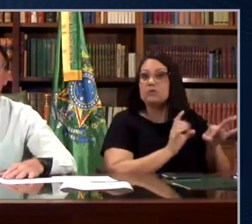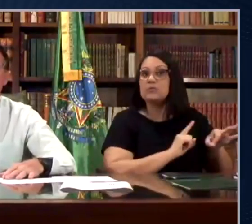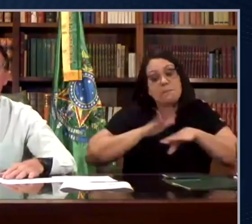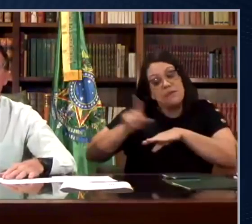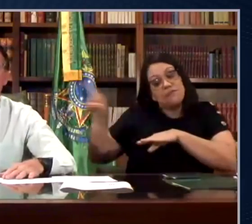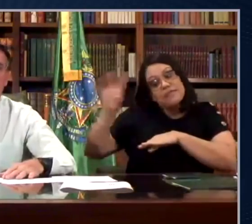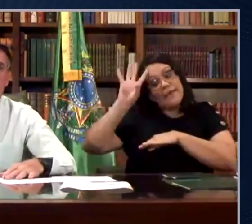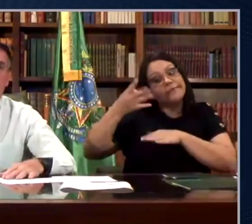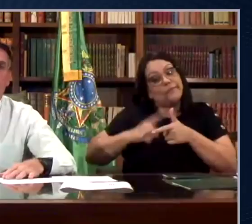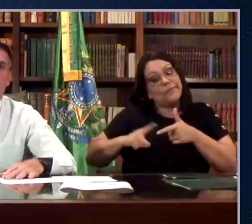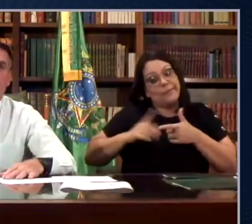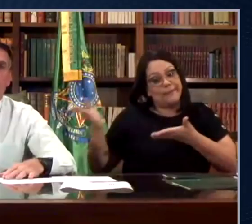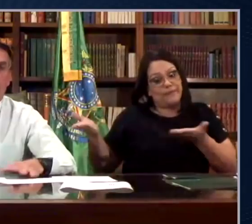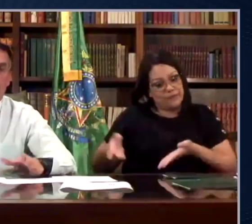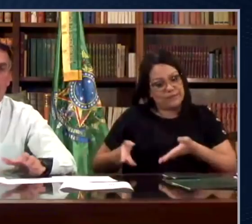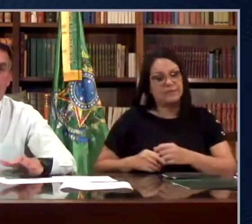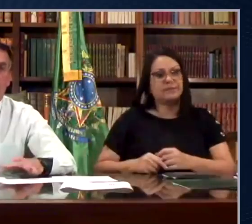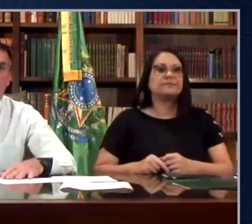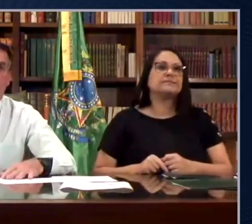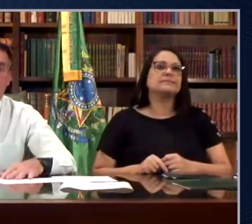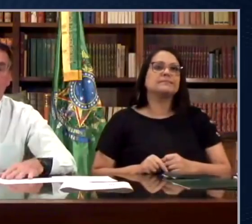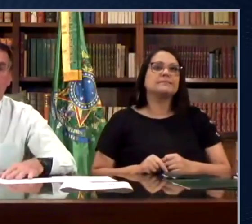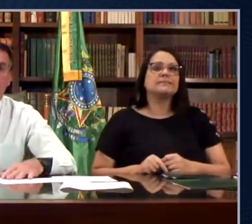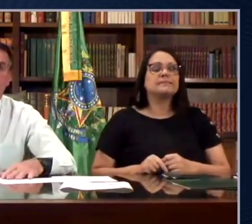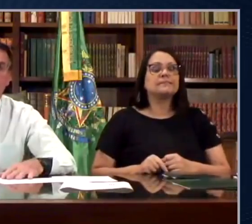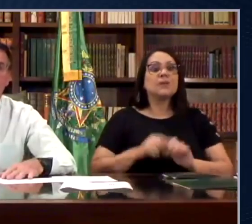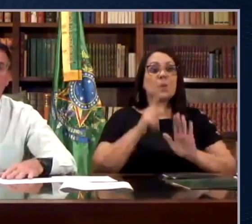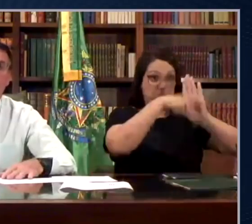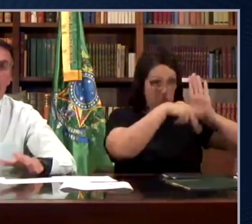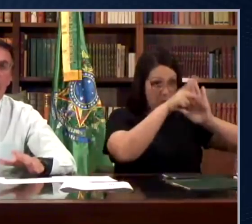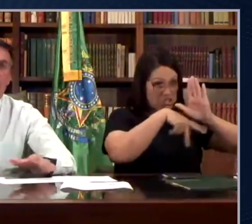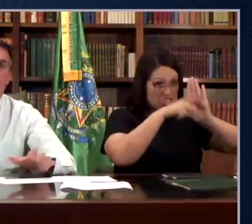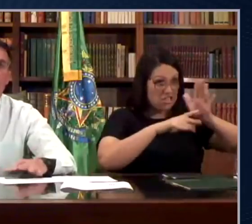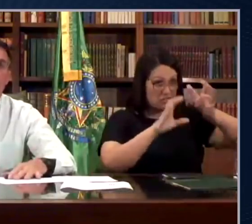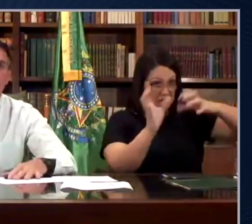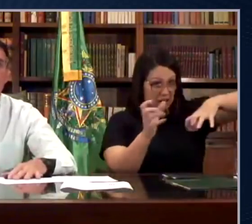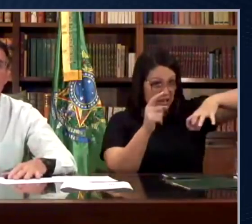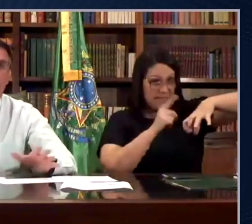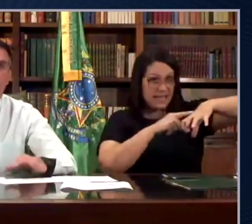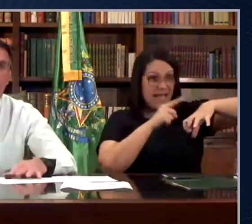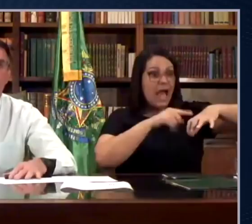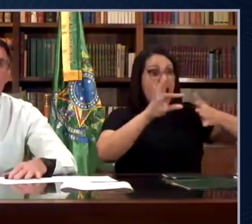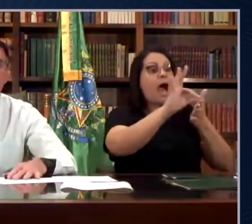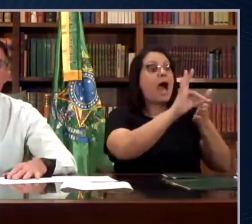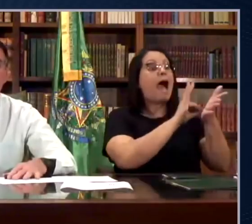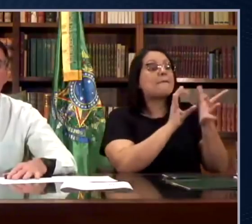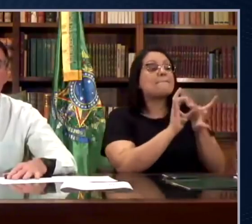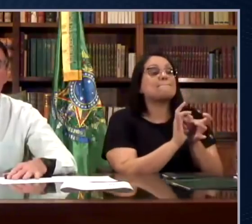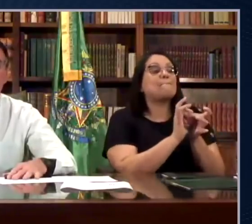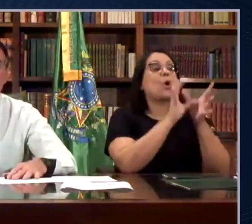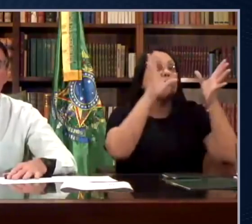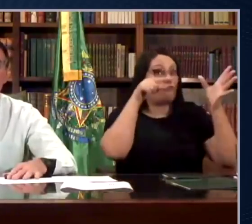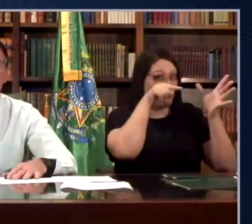problema. Aprovou o projeto na Câmara, na noite mesmo o presidente da Câmara estava cobrando de mim, já estava na mídia cobrando de